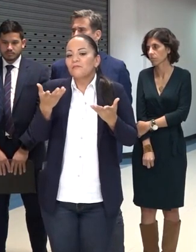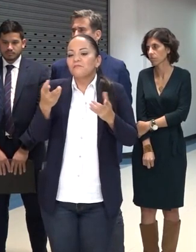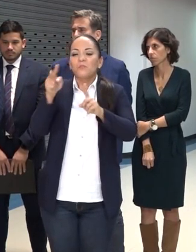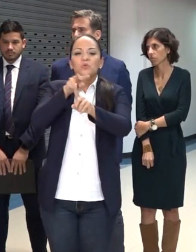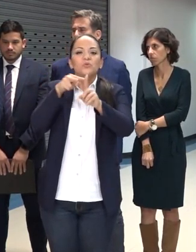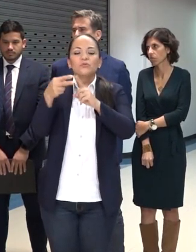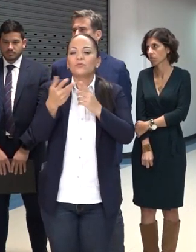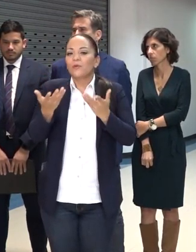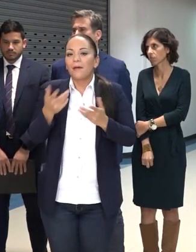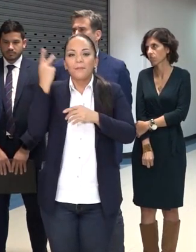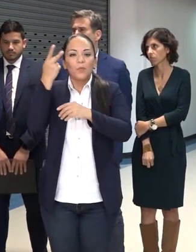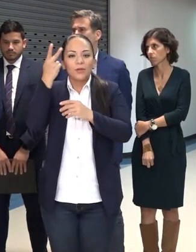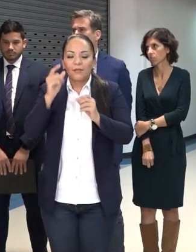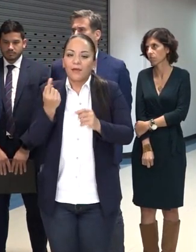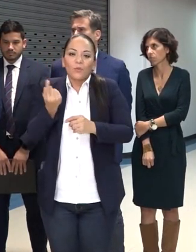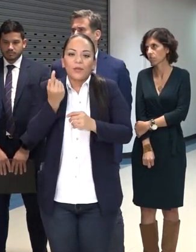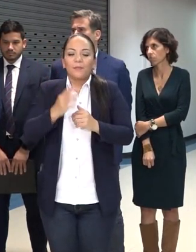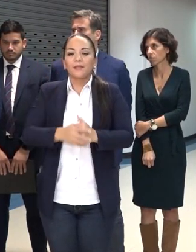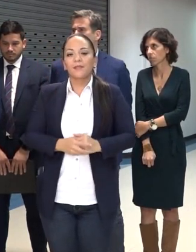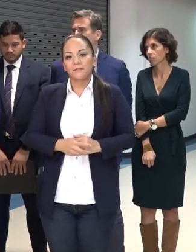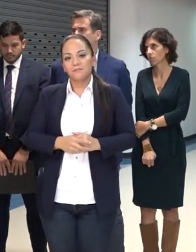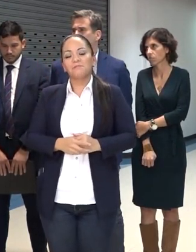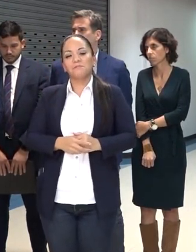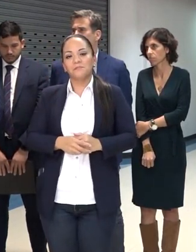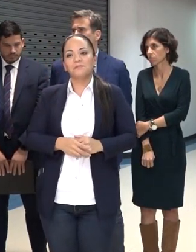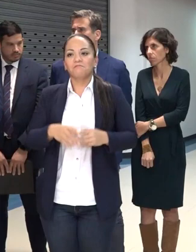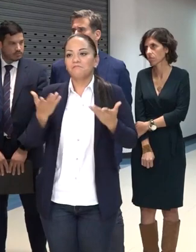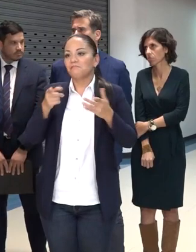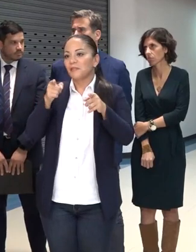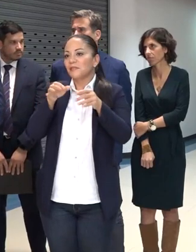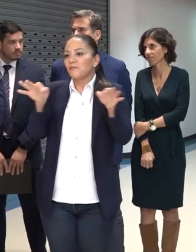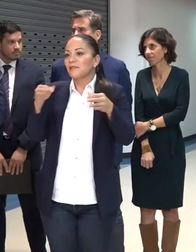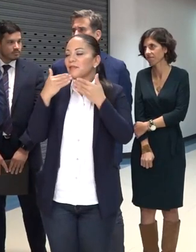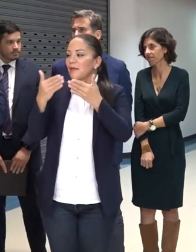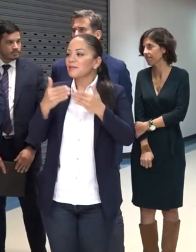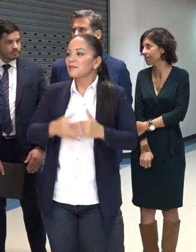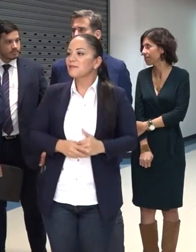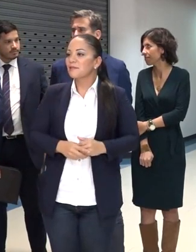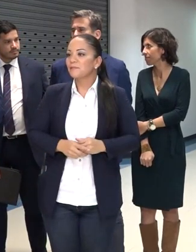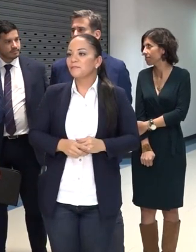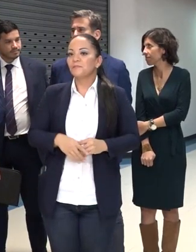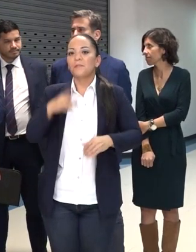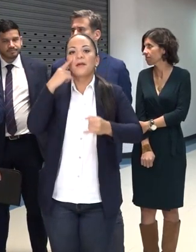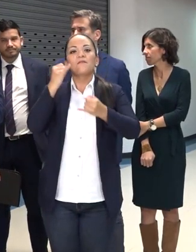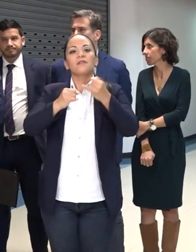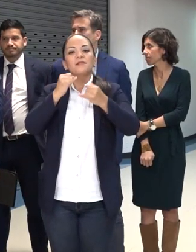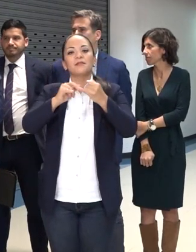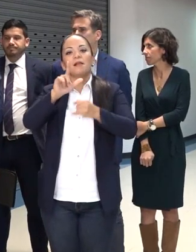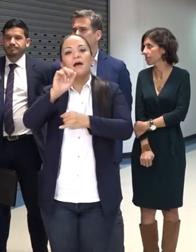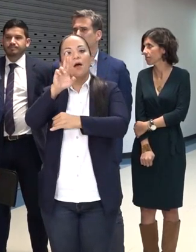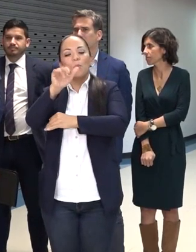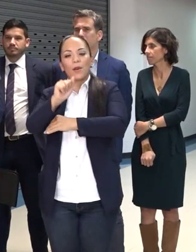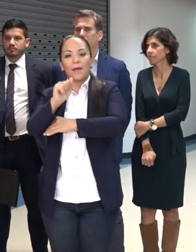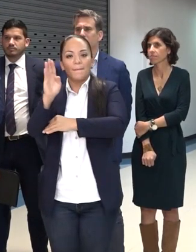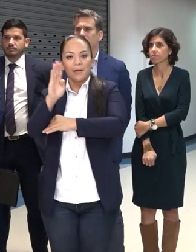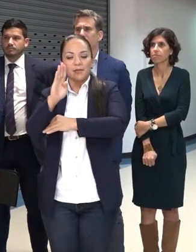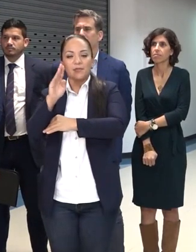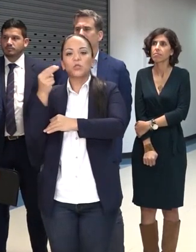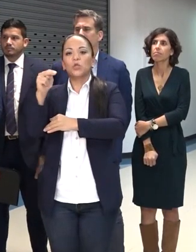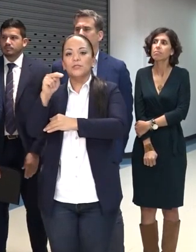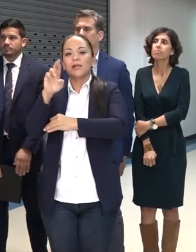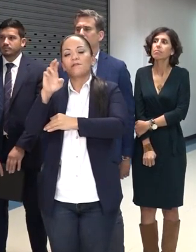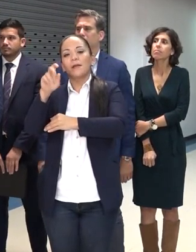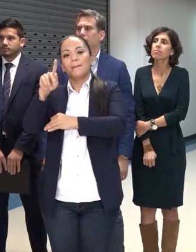postura absolutamente política, para no usar otra palabra. Gracias. Y finalizamos con Laura Brenes de Noticias